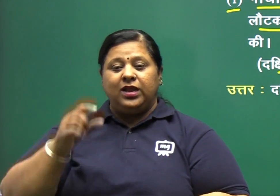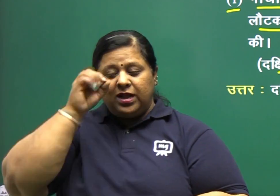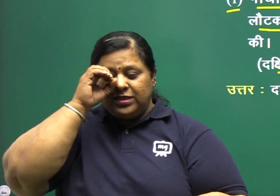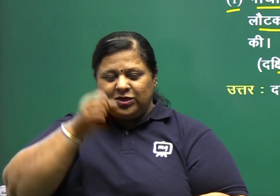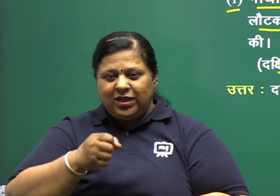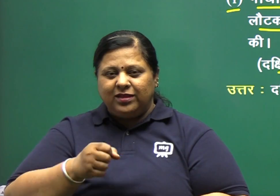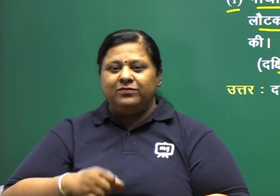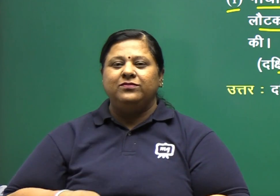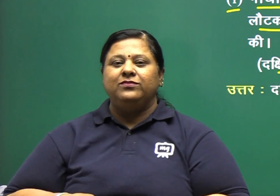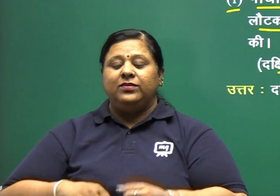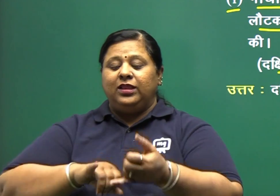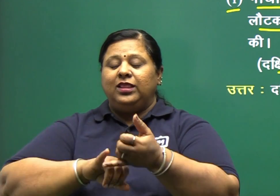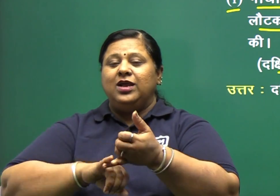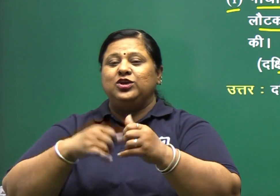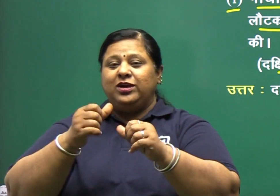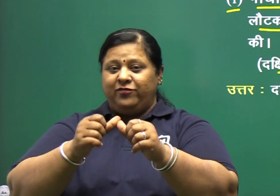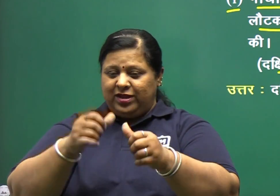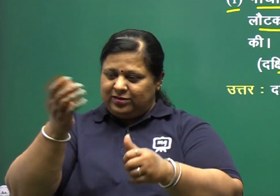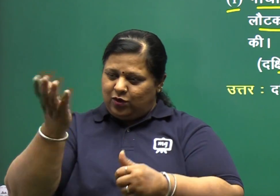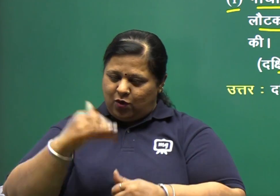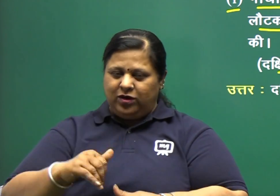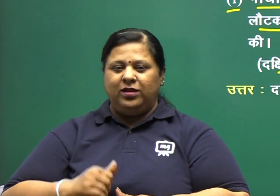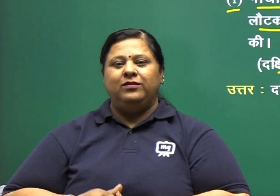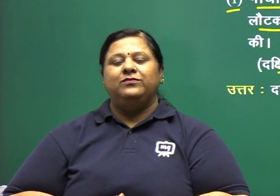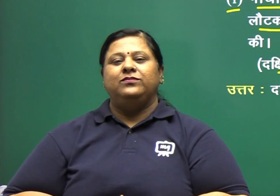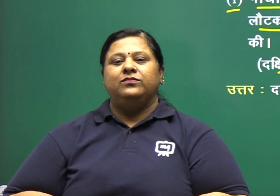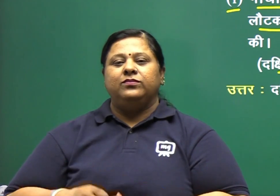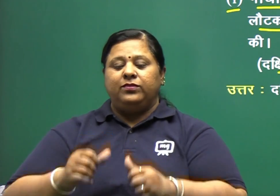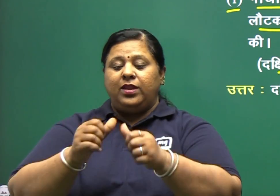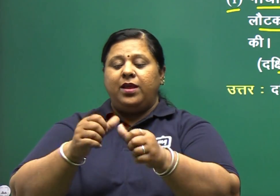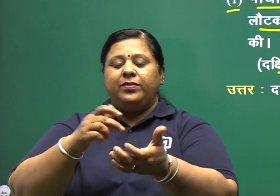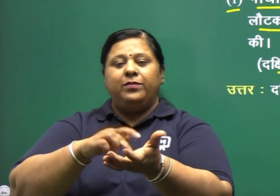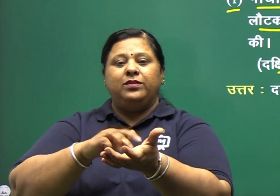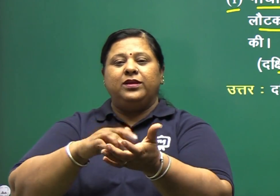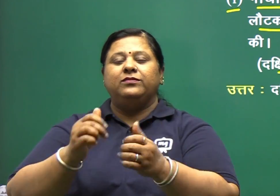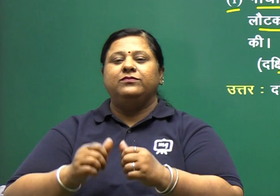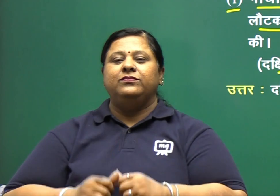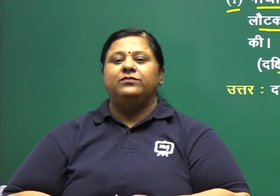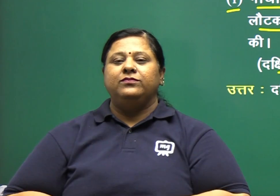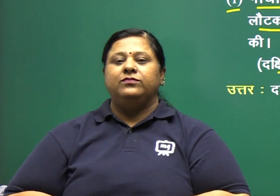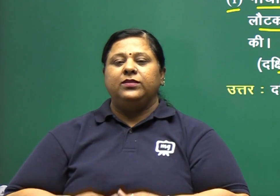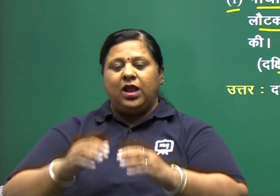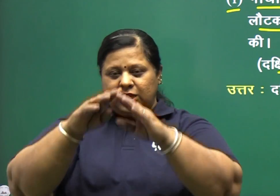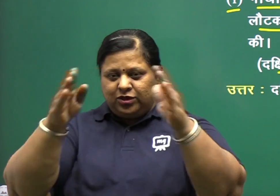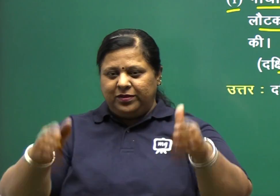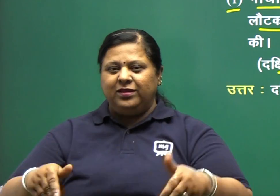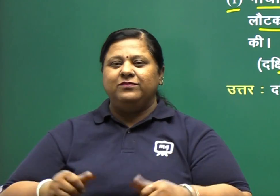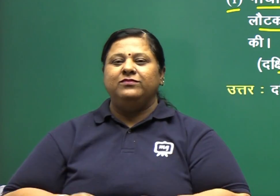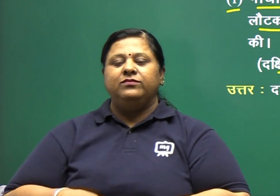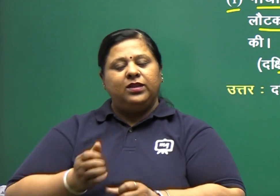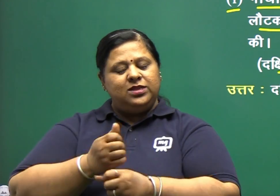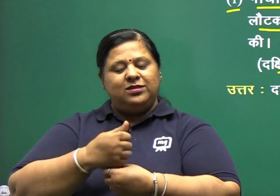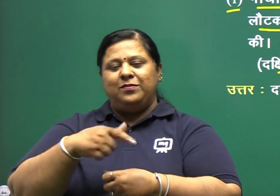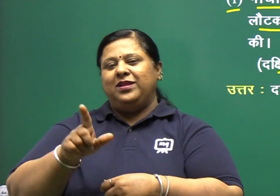ने दक्षिण अफ्रीका से लौटकर अहमदाबाद में आश्रम